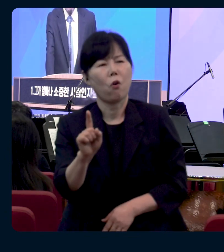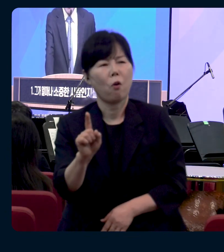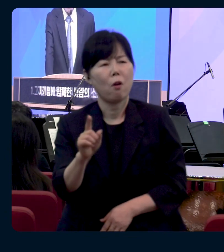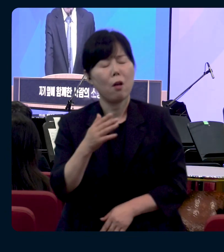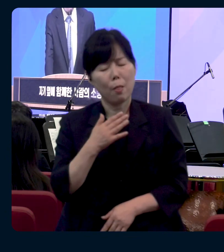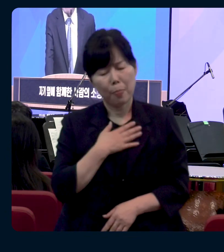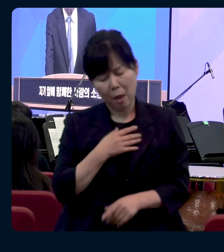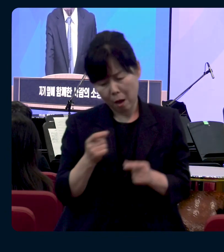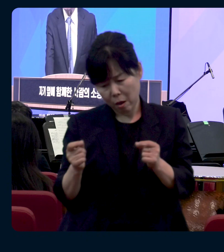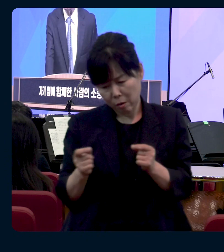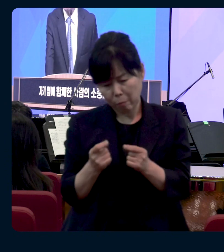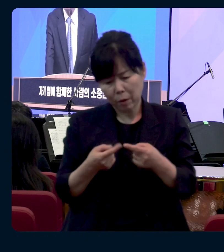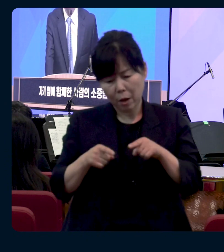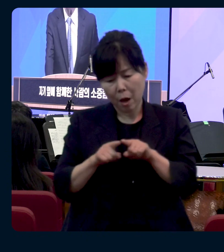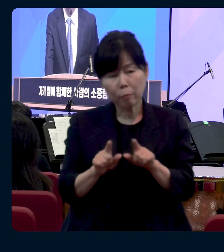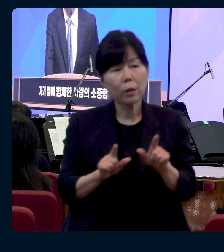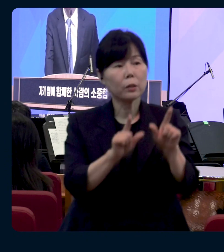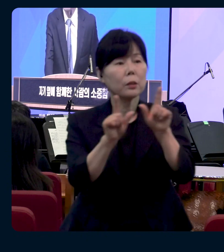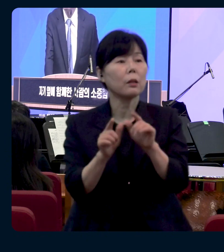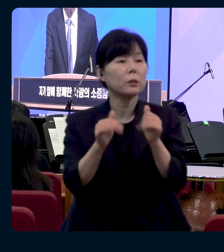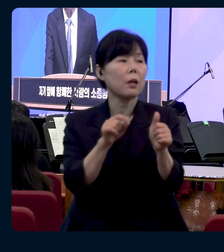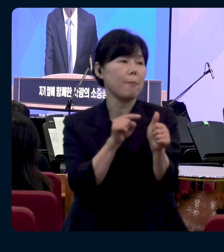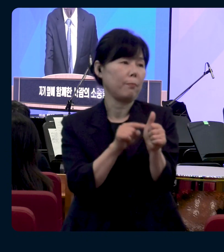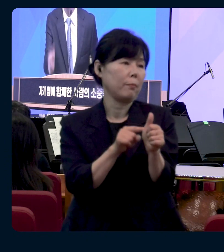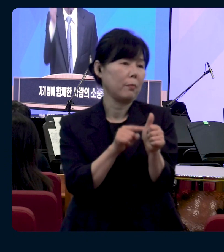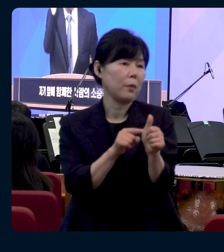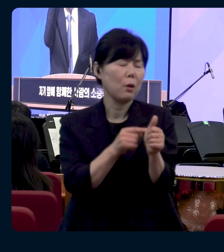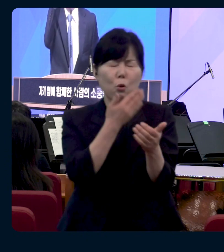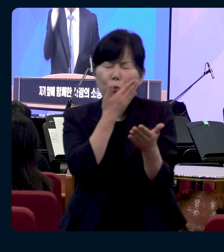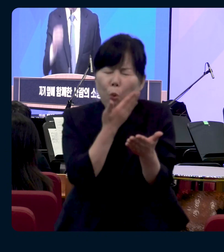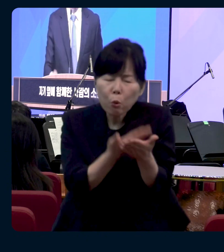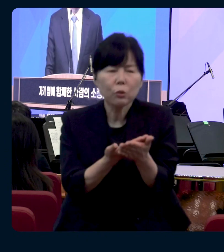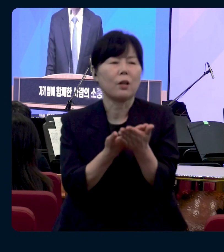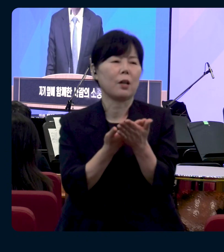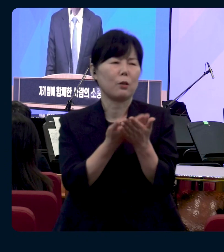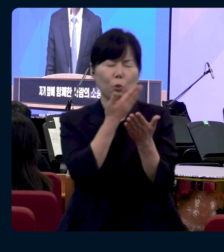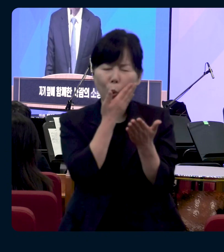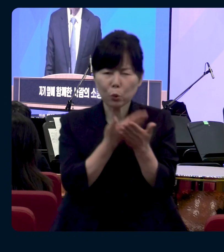자기 옆에 함께한 사람의 소중함, 이걸 깨닫는 거예요.